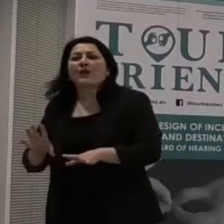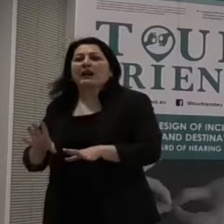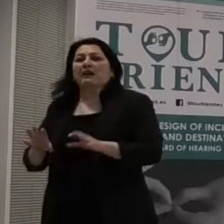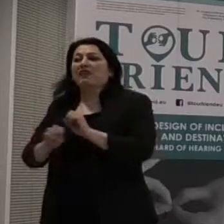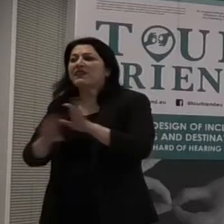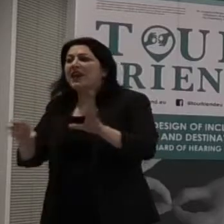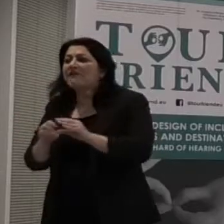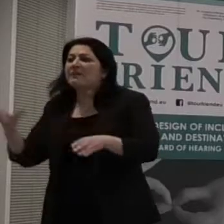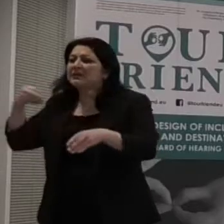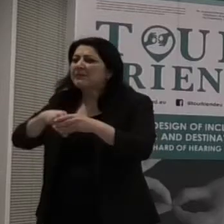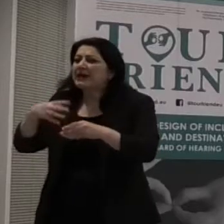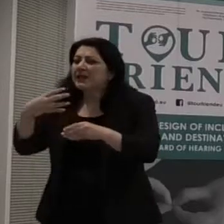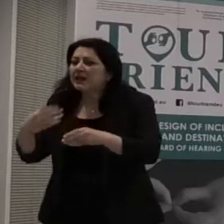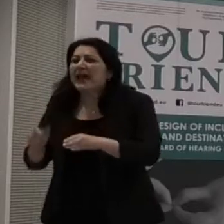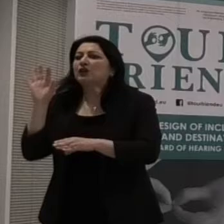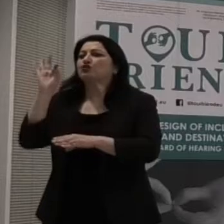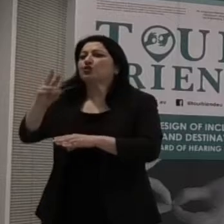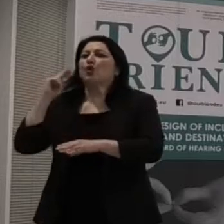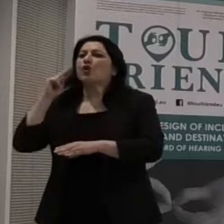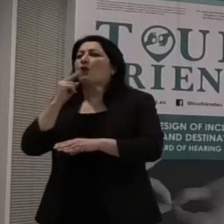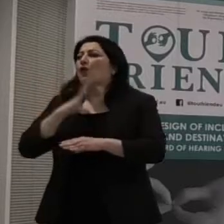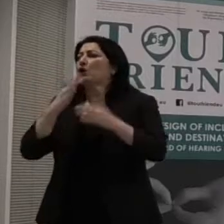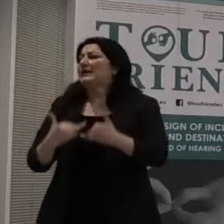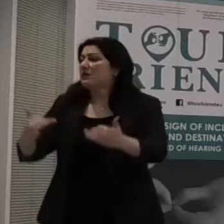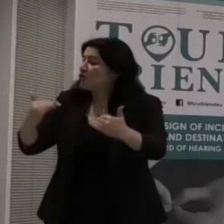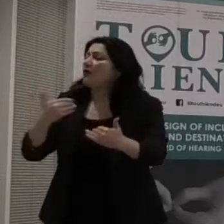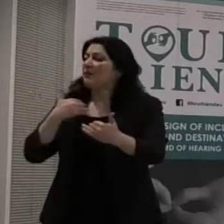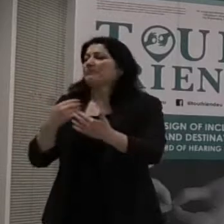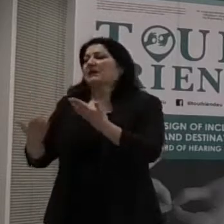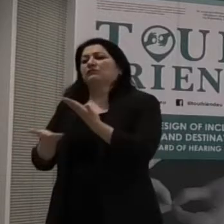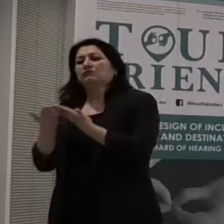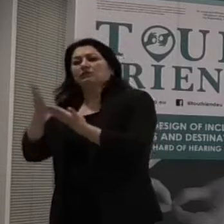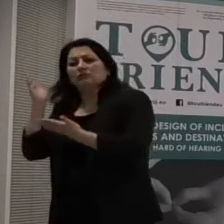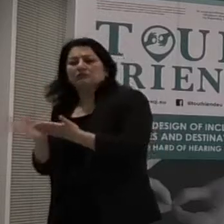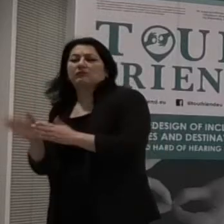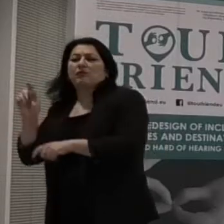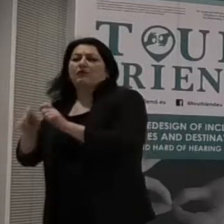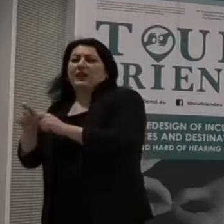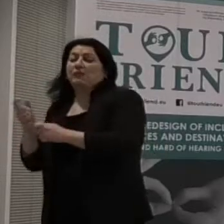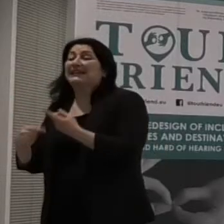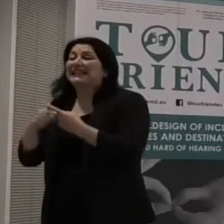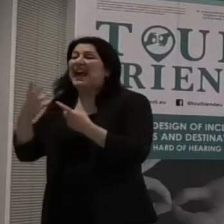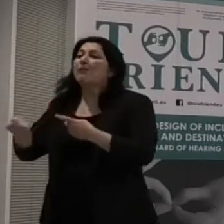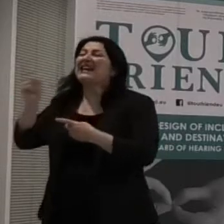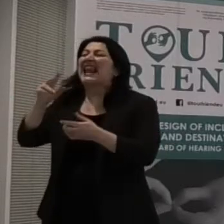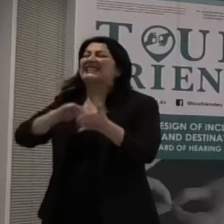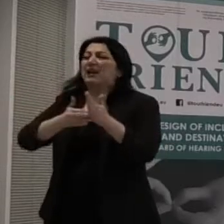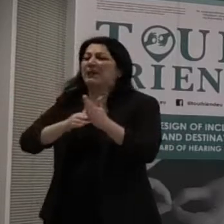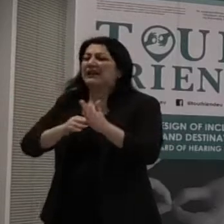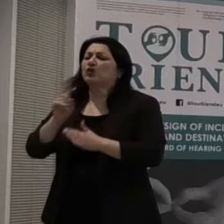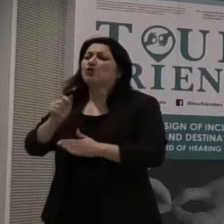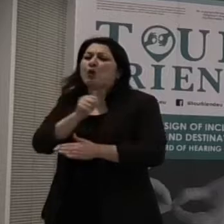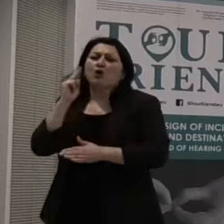των κοφών. Και επιπρόσθετα έχουμε βάλει και διάφορες άλλες υπηρεσίες οι οποίες δεν αφορούν μόνο τους κοφούς, αλλά αφορούν και